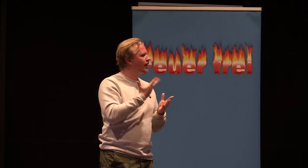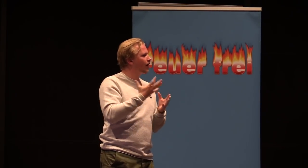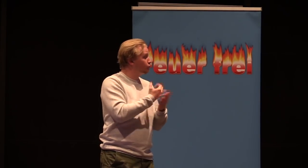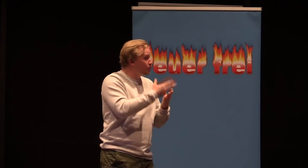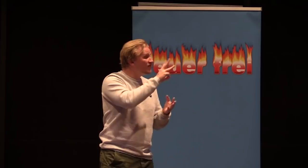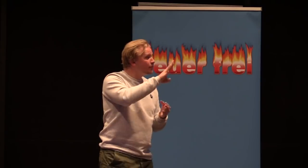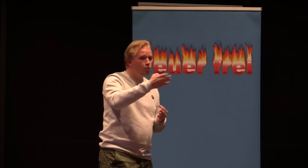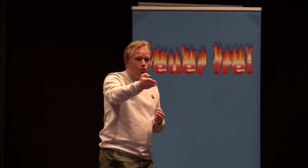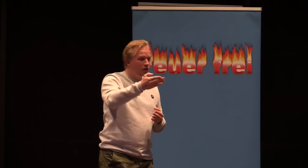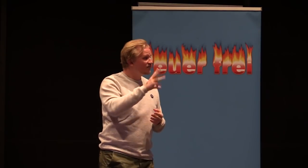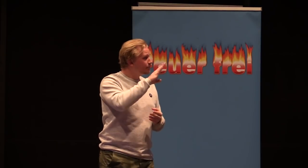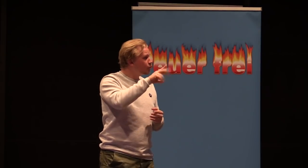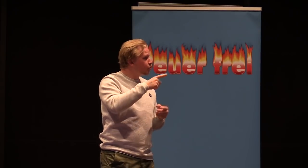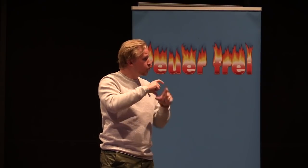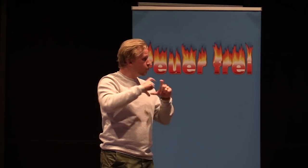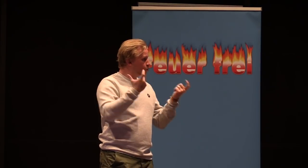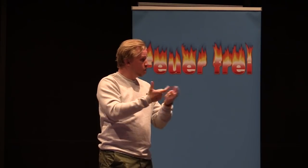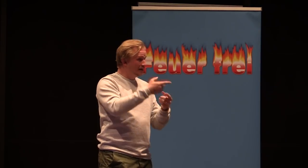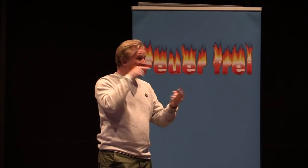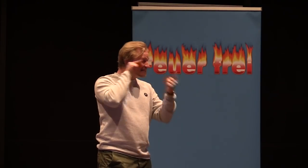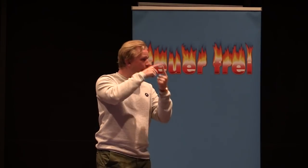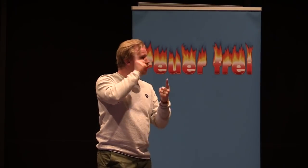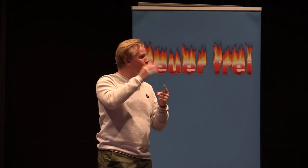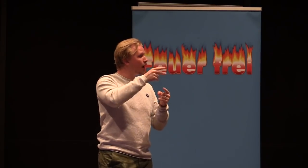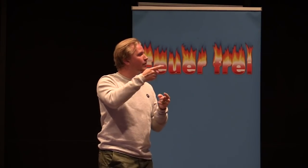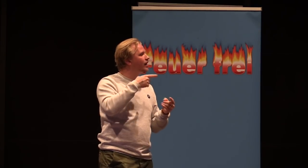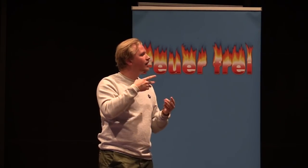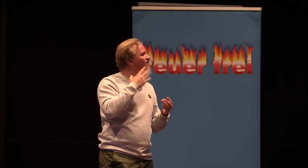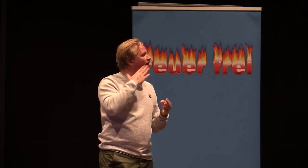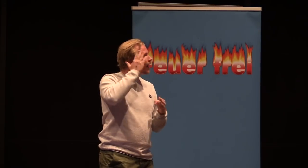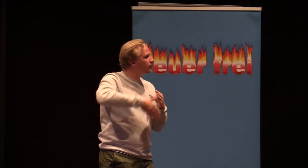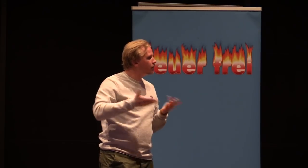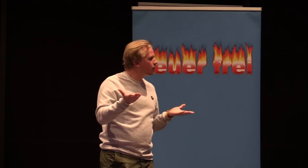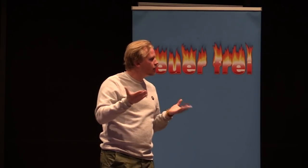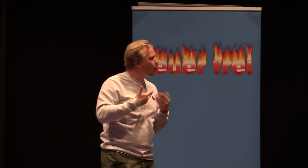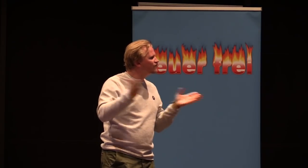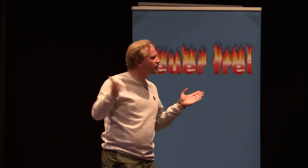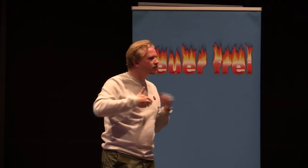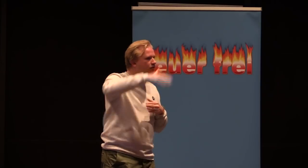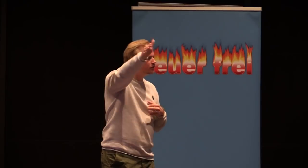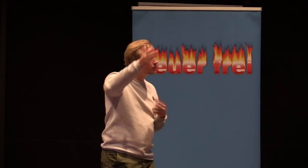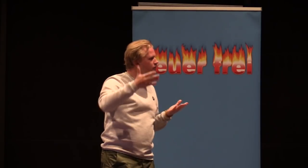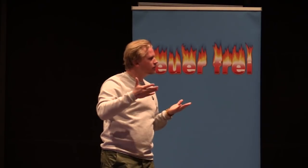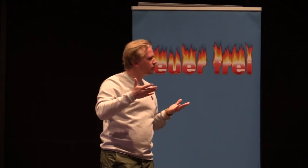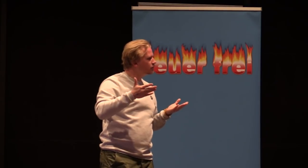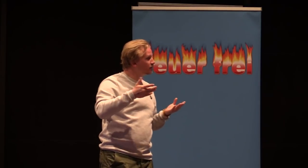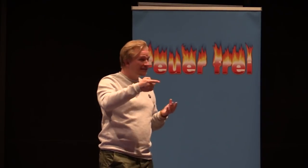erfolgreicher sind und die Menschen auch motiviert kriegen. Also wie gesagt, WBU, wir brauchen Untertitel. Das hat ein Ziel,